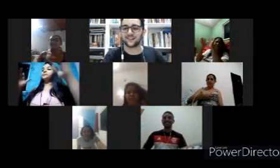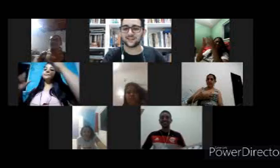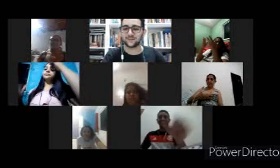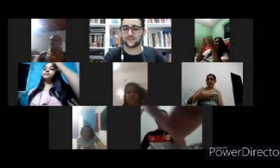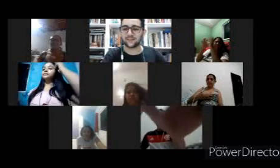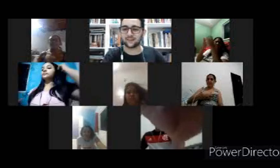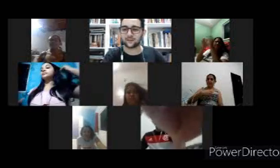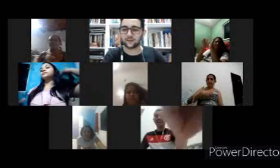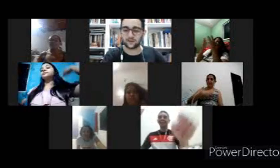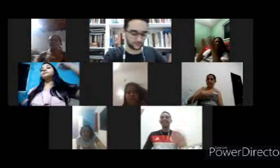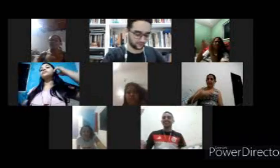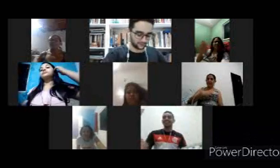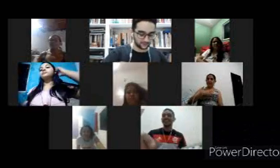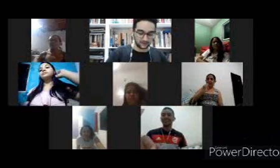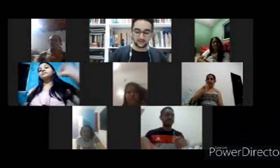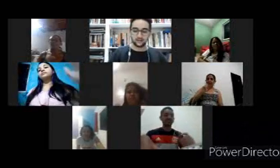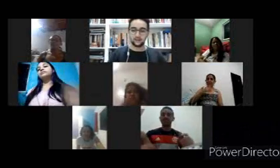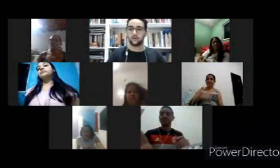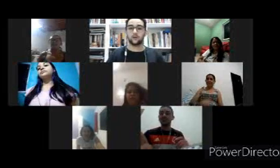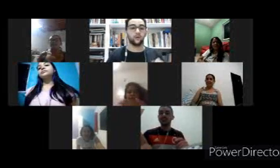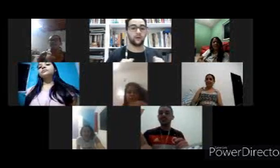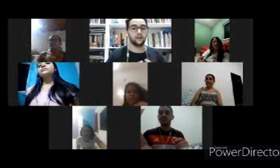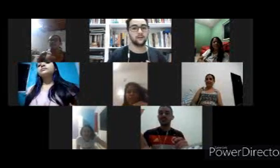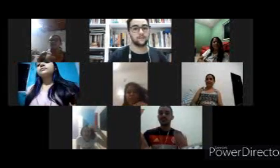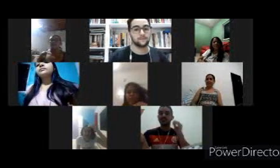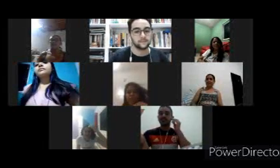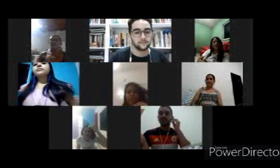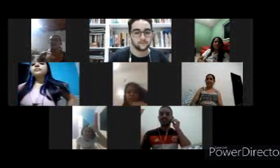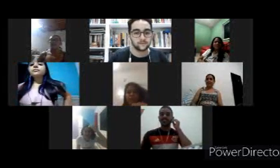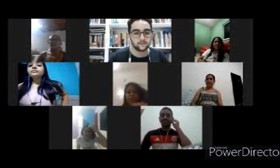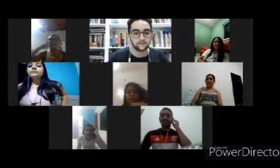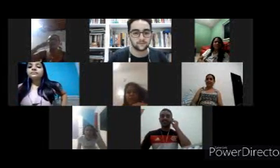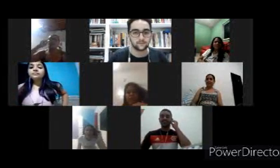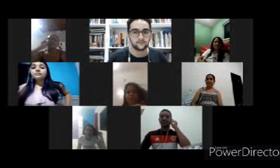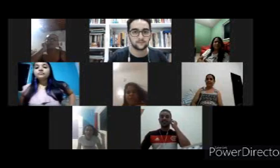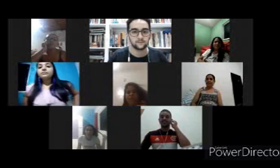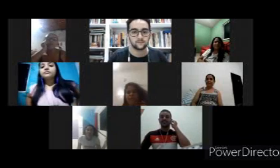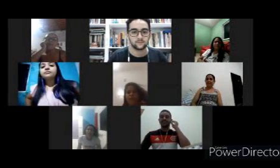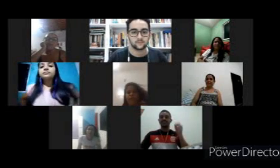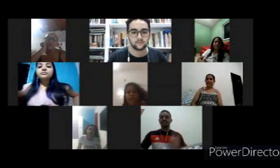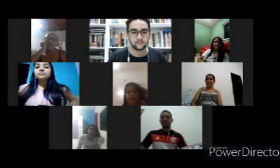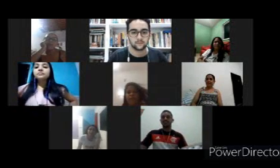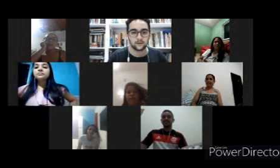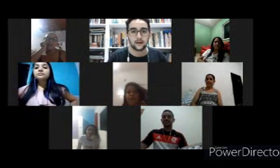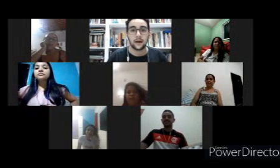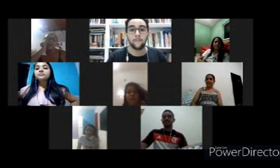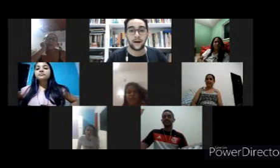Agora, gente. Deixa eu só. Professor. Oi. Qual o sinal de bairro? O sinal